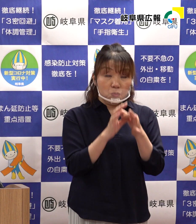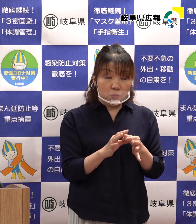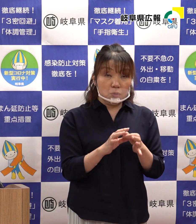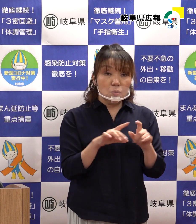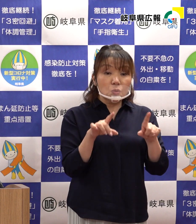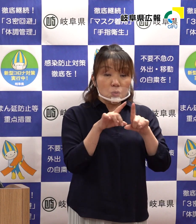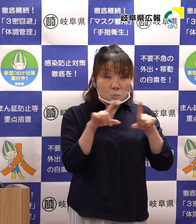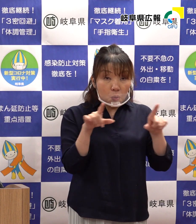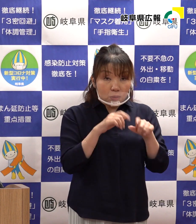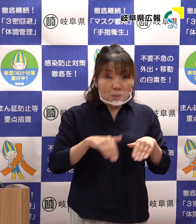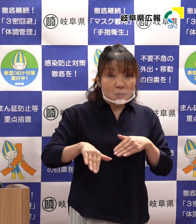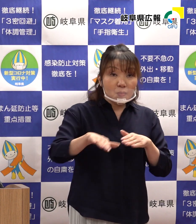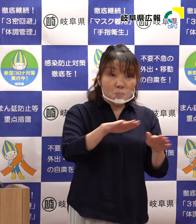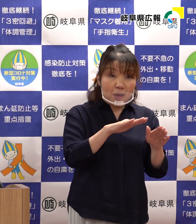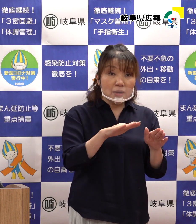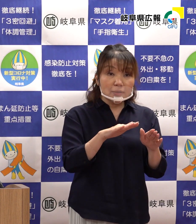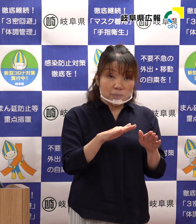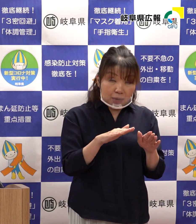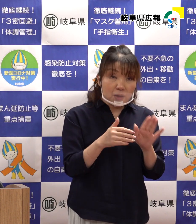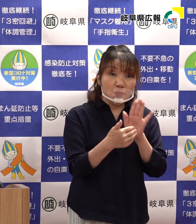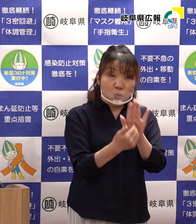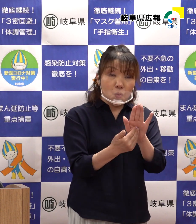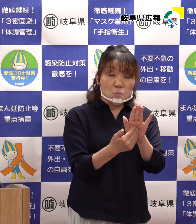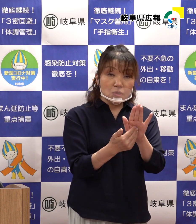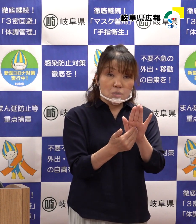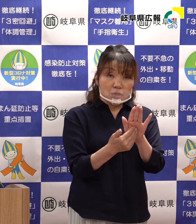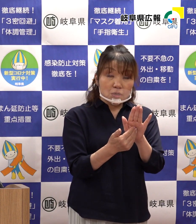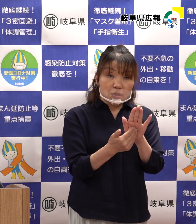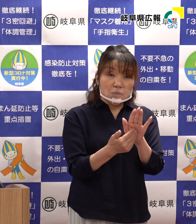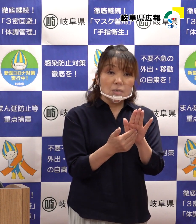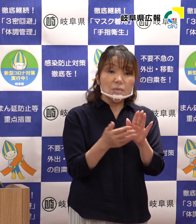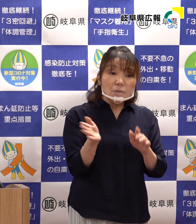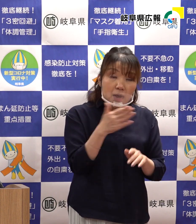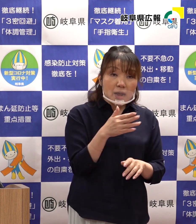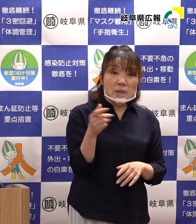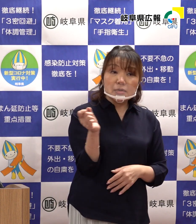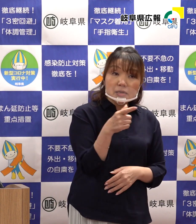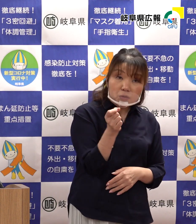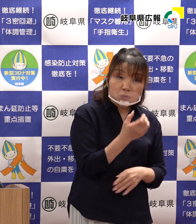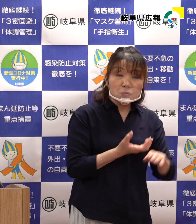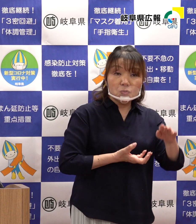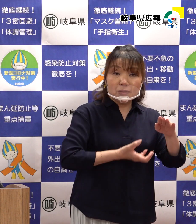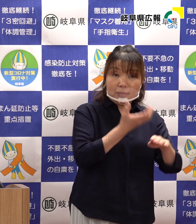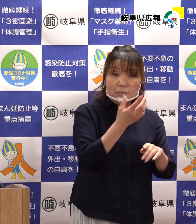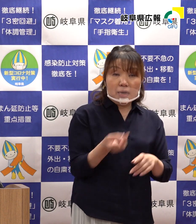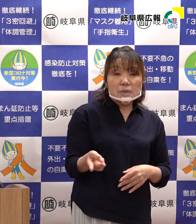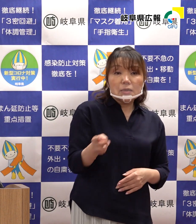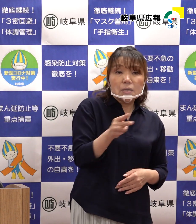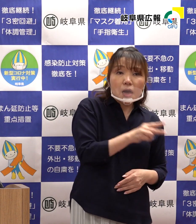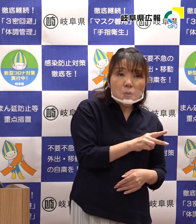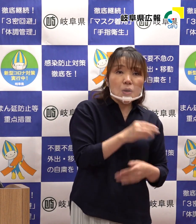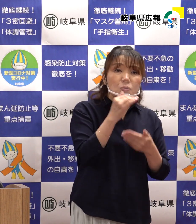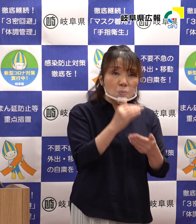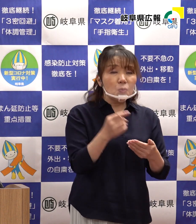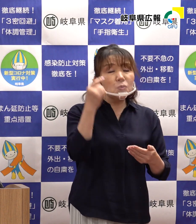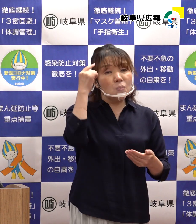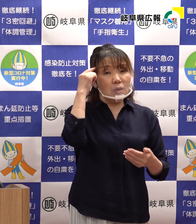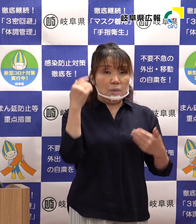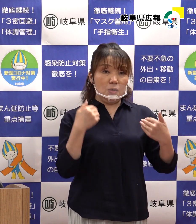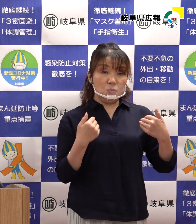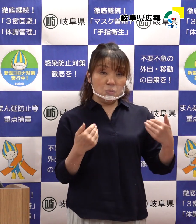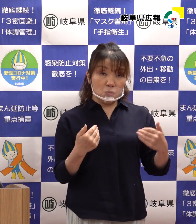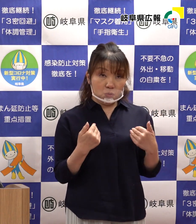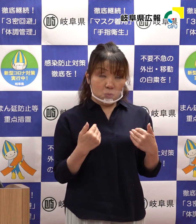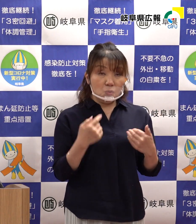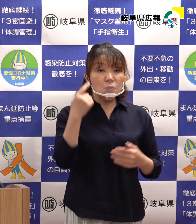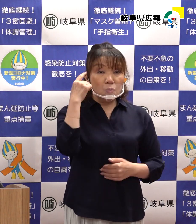延防止等重点措置区域の段階から、緊急事態の段階へということも、まあ、考えなきゃならないかというふうに思ってお